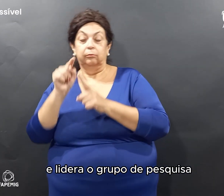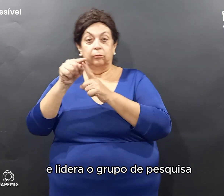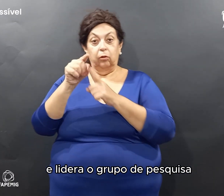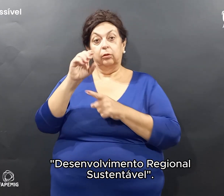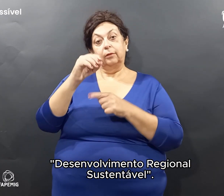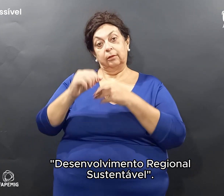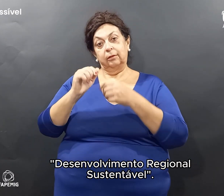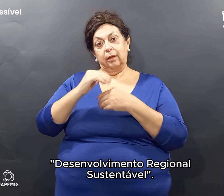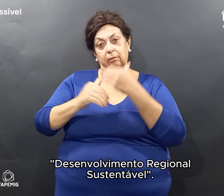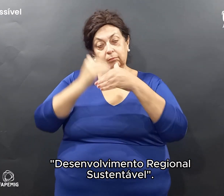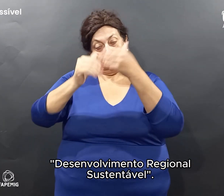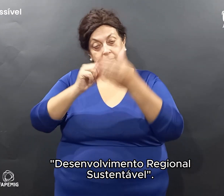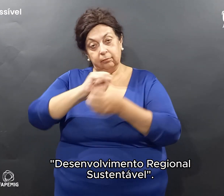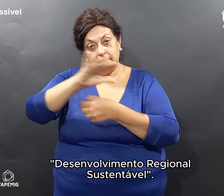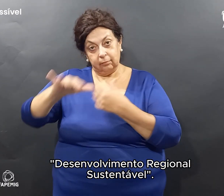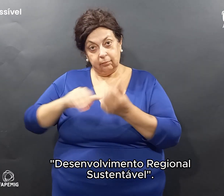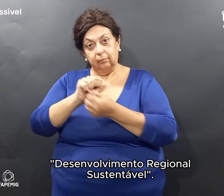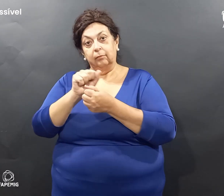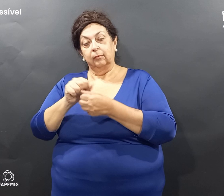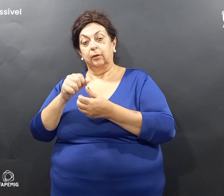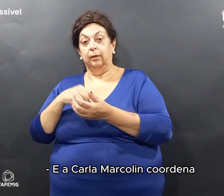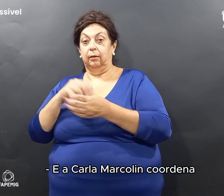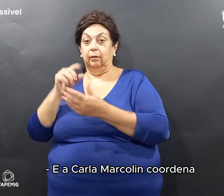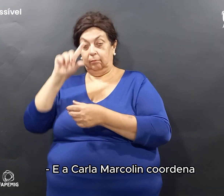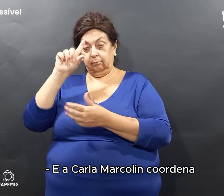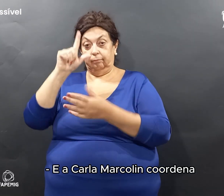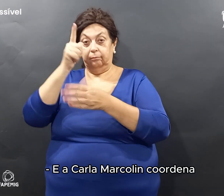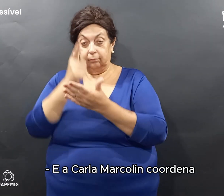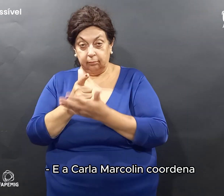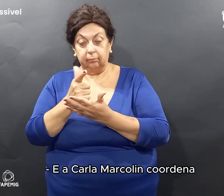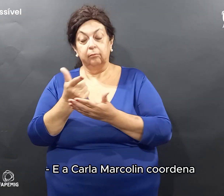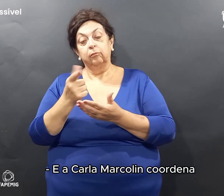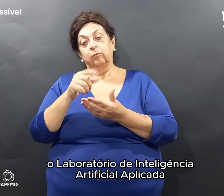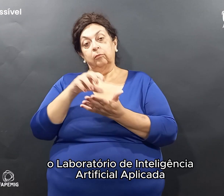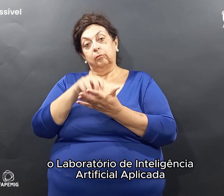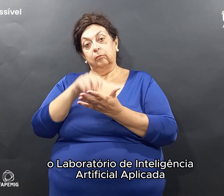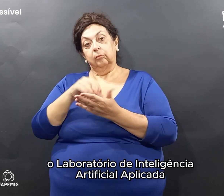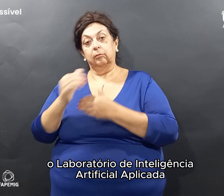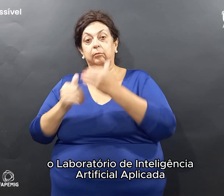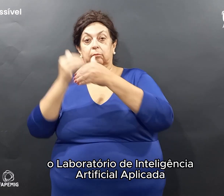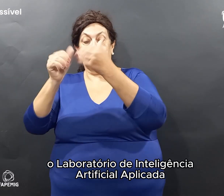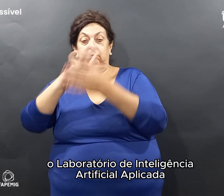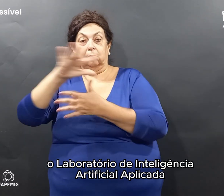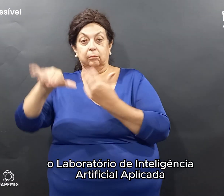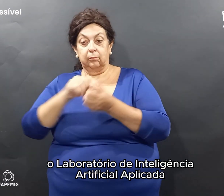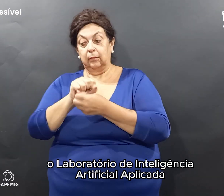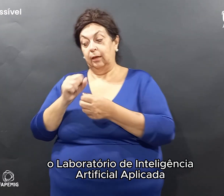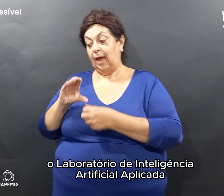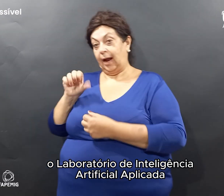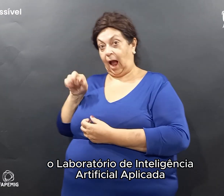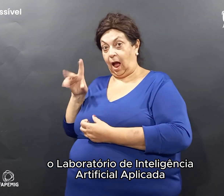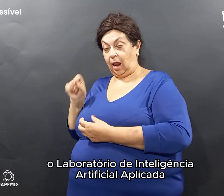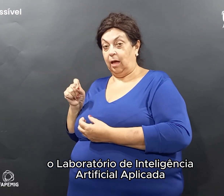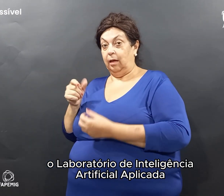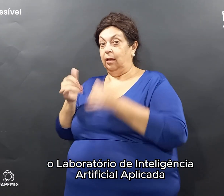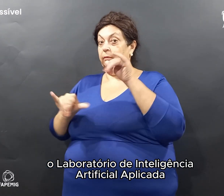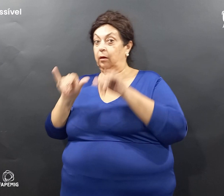Pesquisa Desenvolvimento Regional Sustentável. E a Carla Marcolin coordena o Laboratório de Inteligência Artificial Aplicada e